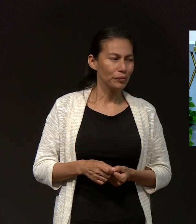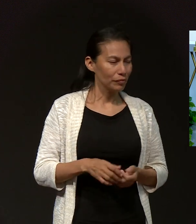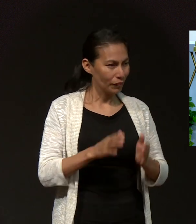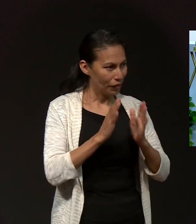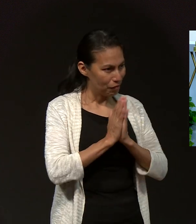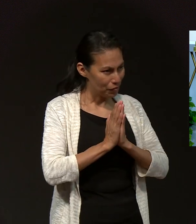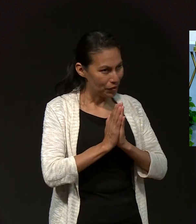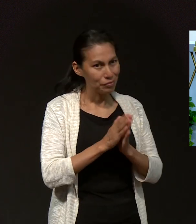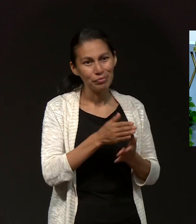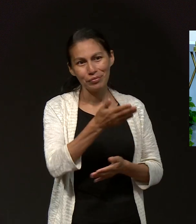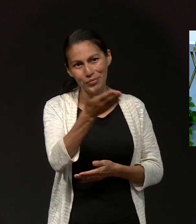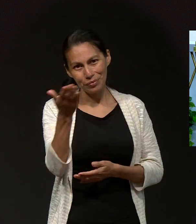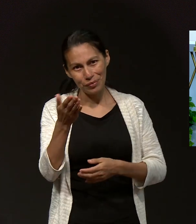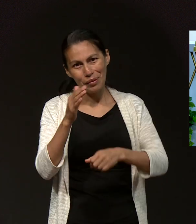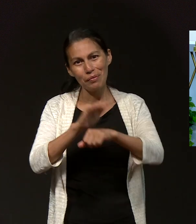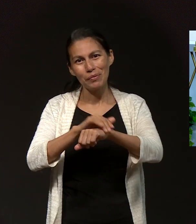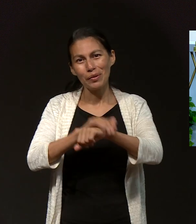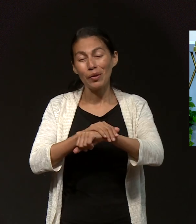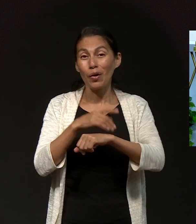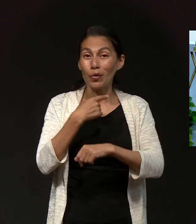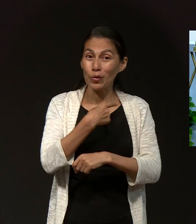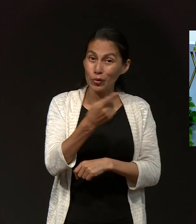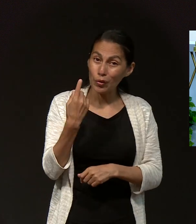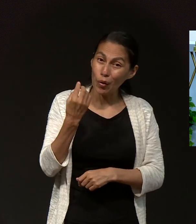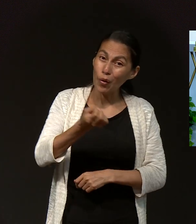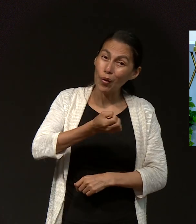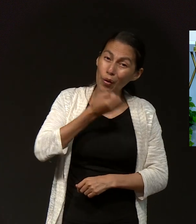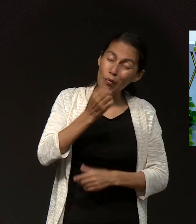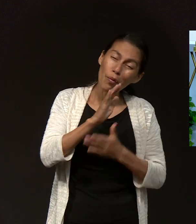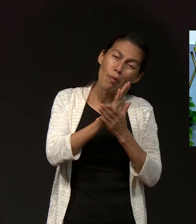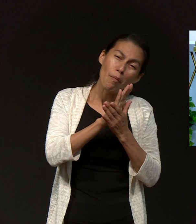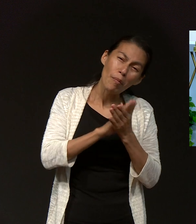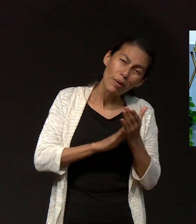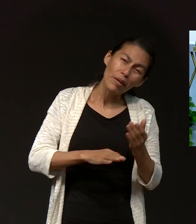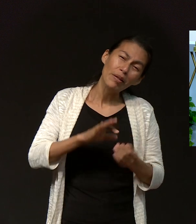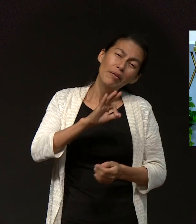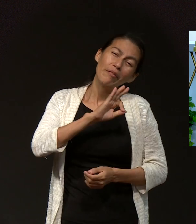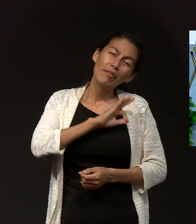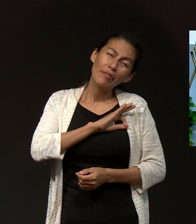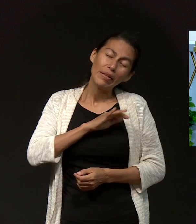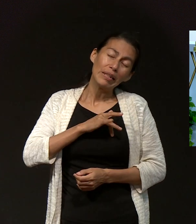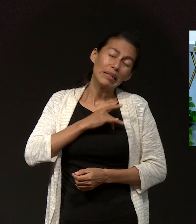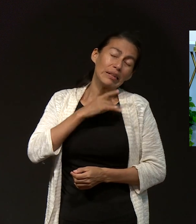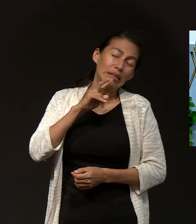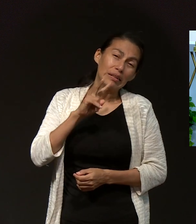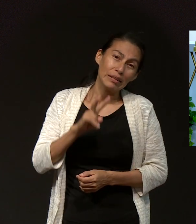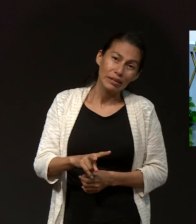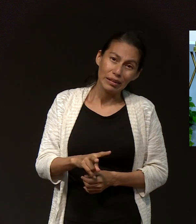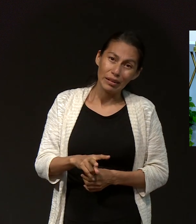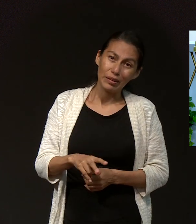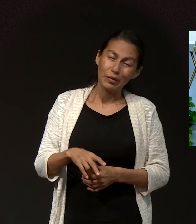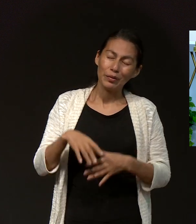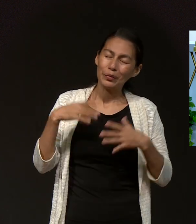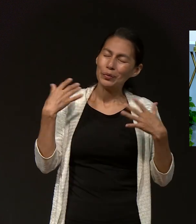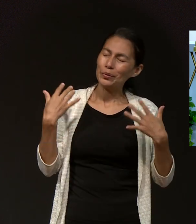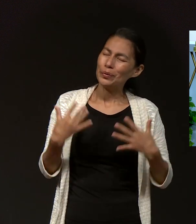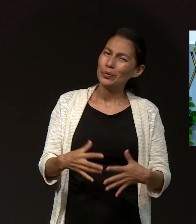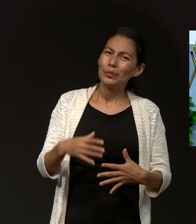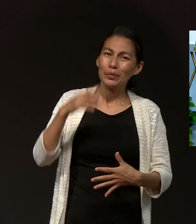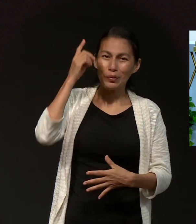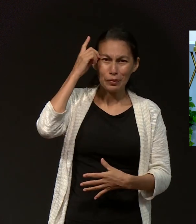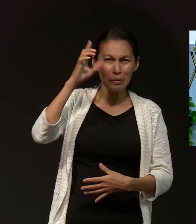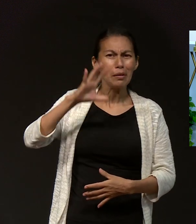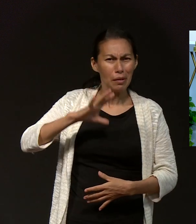oración es eficaz cuando es realizada con humildad, sencillez, sinceridad, con fe. Porque Dios